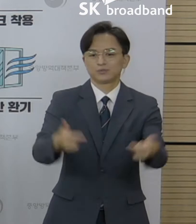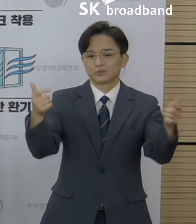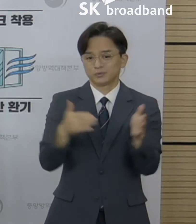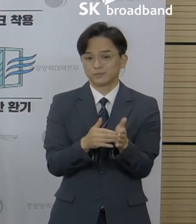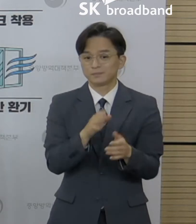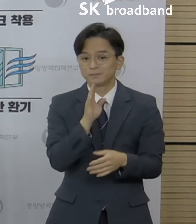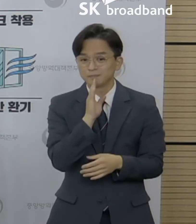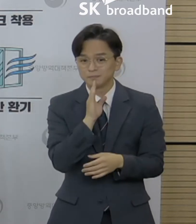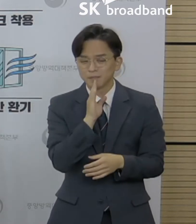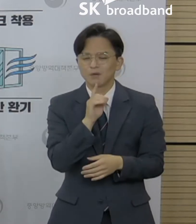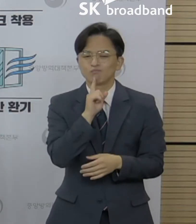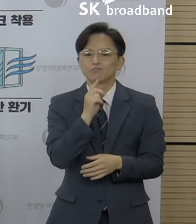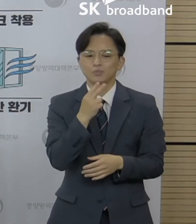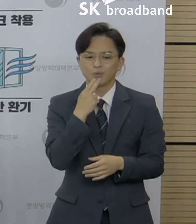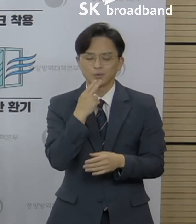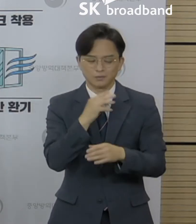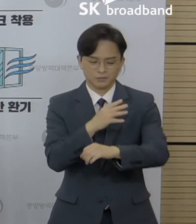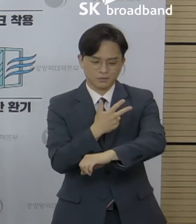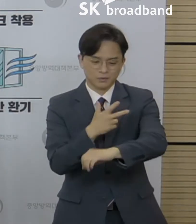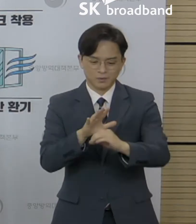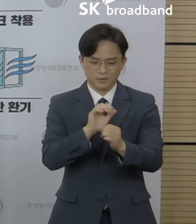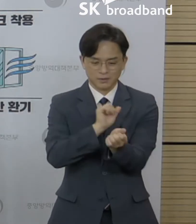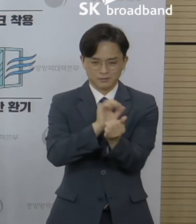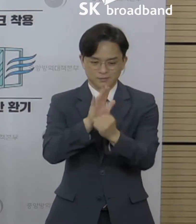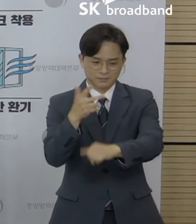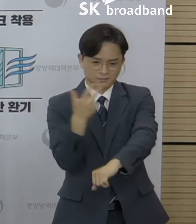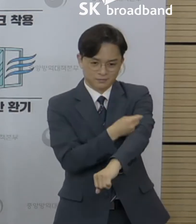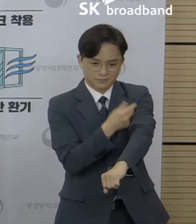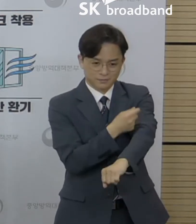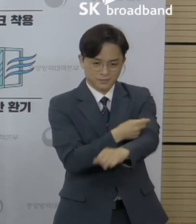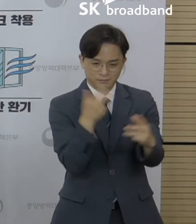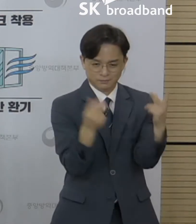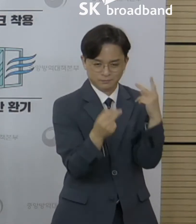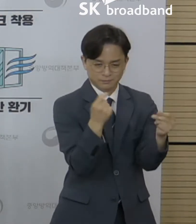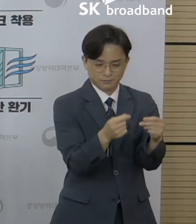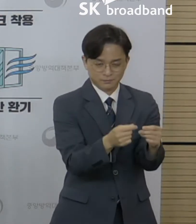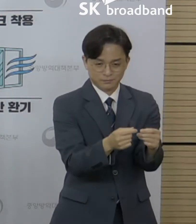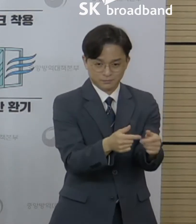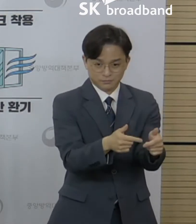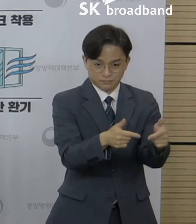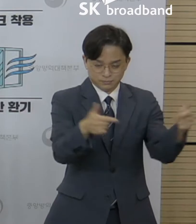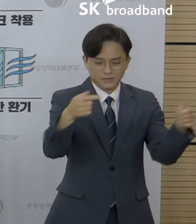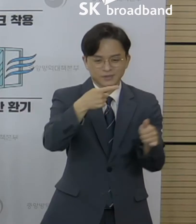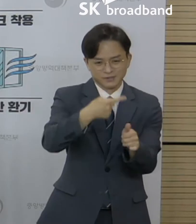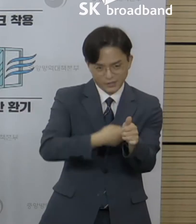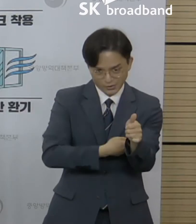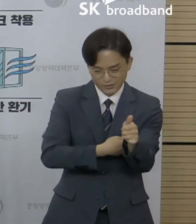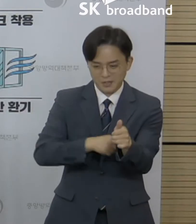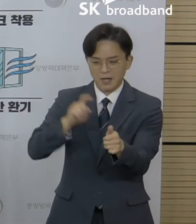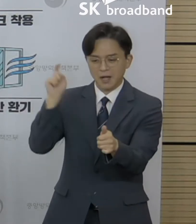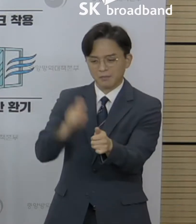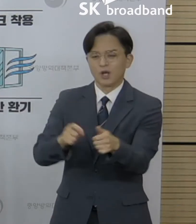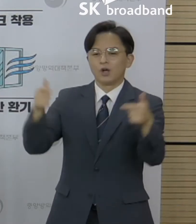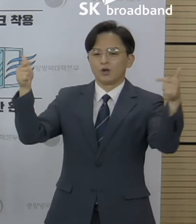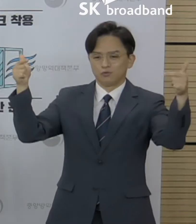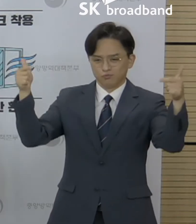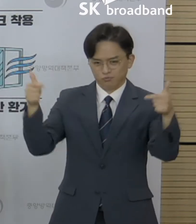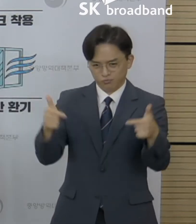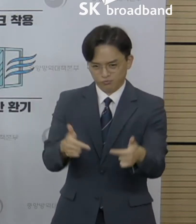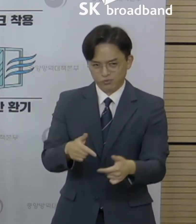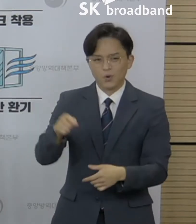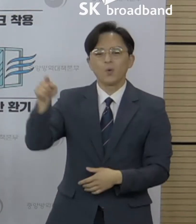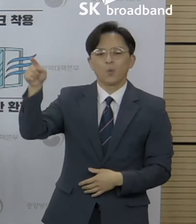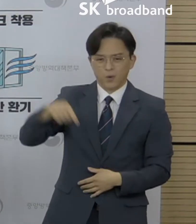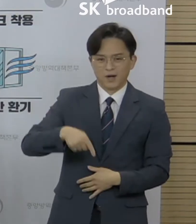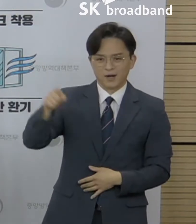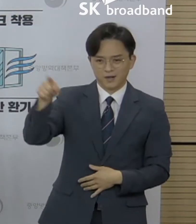진행되면 될수록 전파 연결고리가 계속 끊어질 수 있기 때문에 코로나19 유행이 관리 수준으로